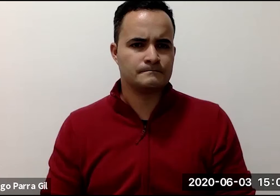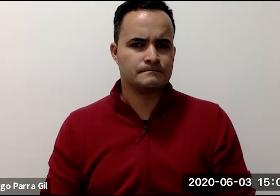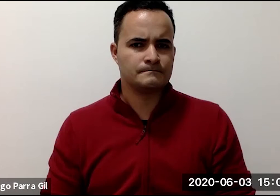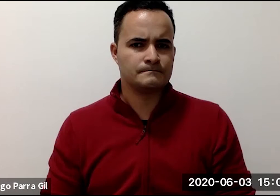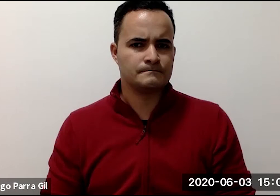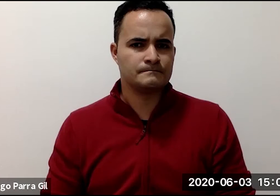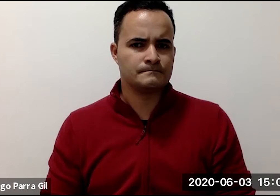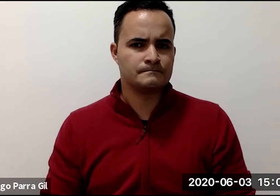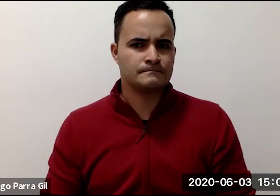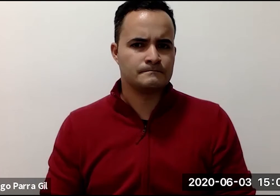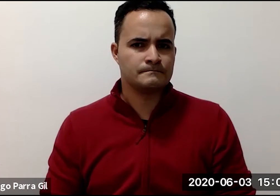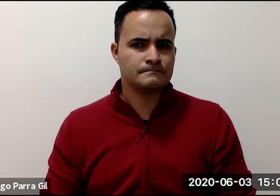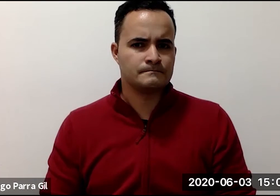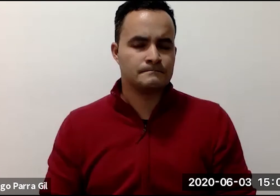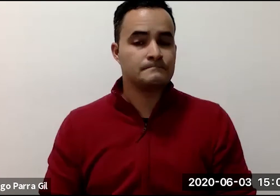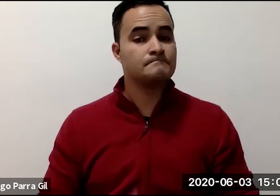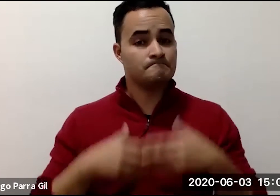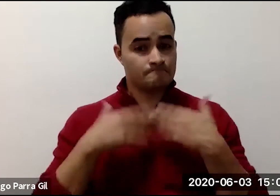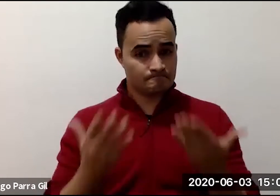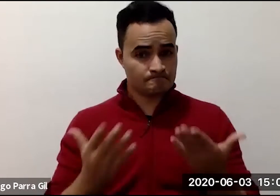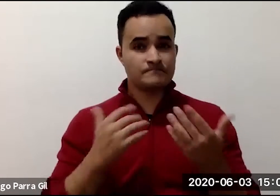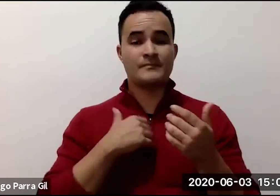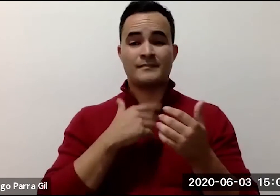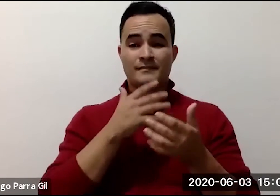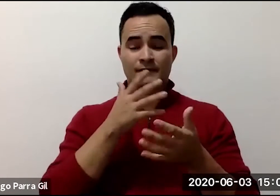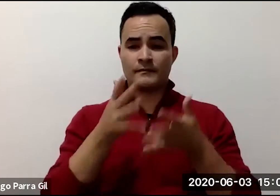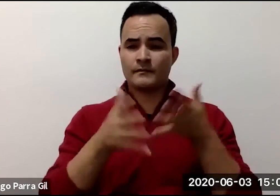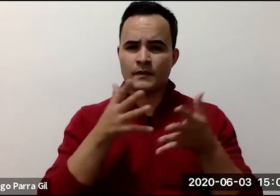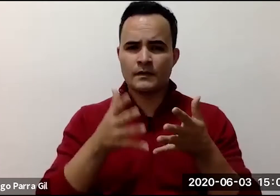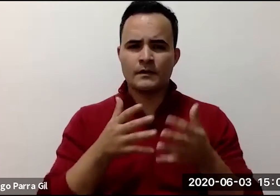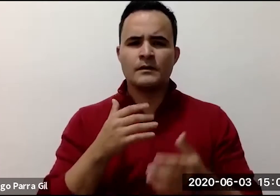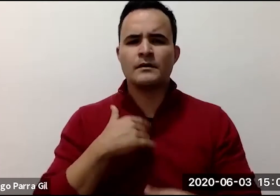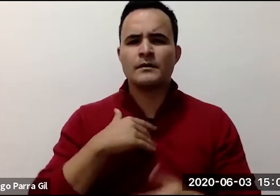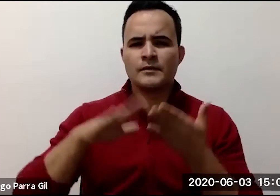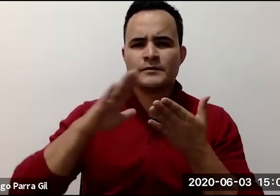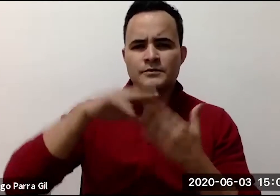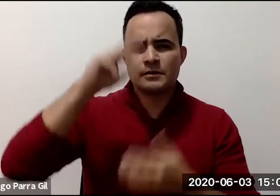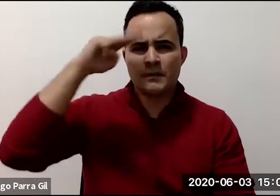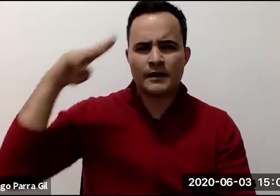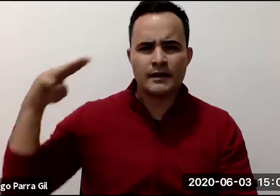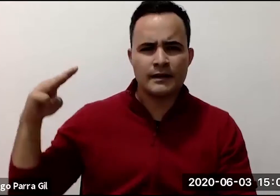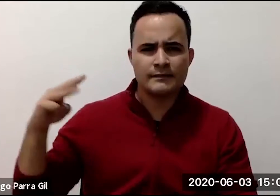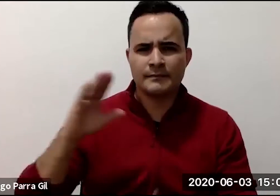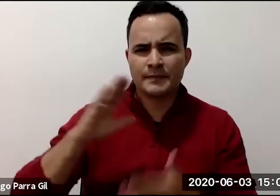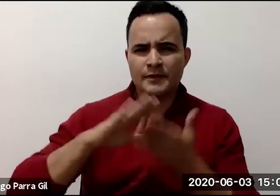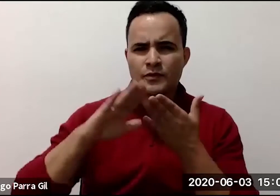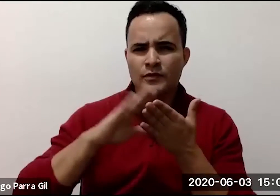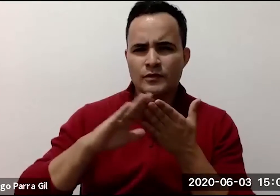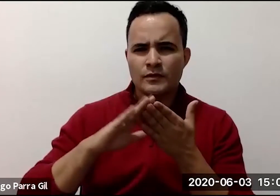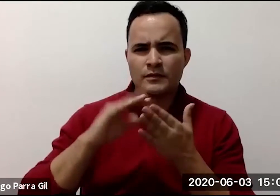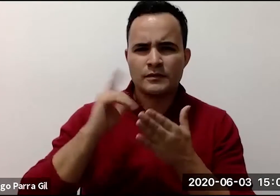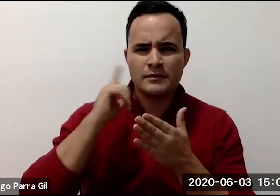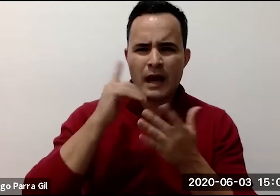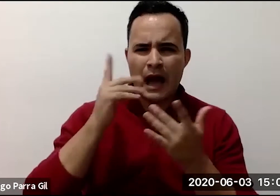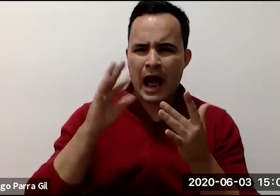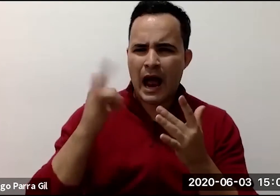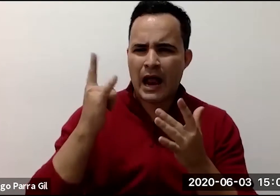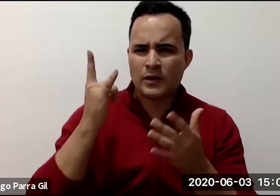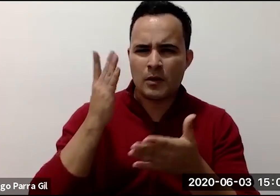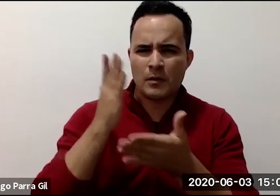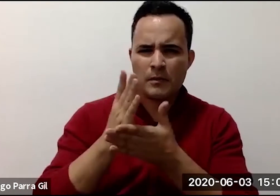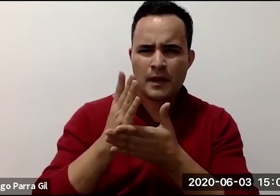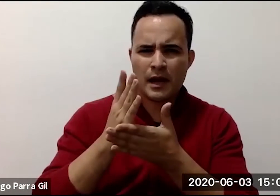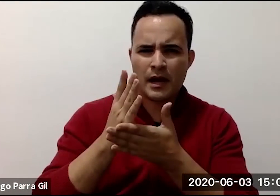normalidad. Todo esto constituye también una Profe Mariela, qué pena te interrumpo, es que hubo como un corte de